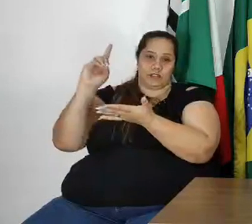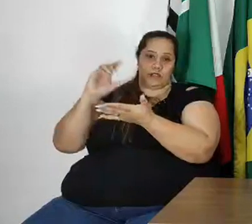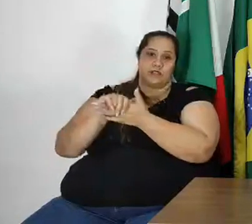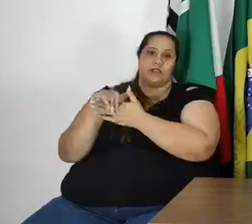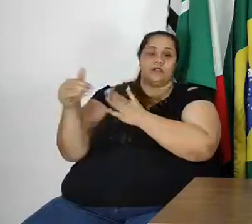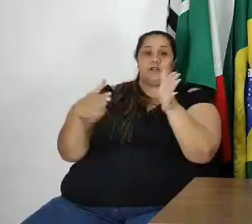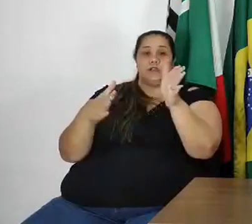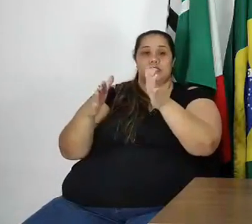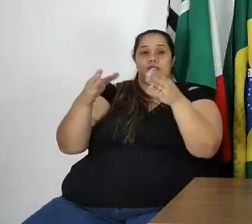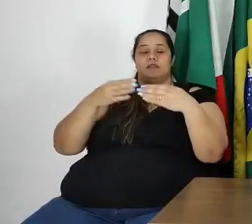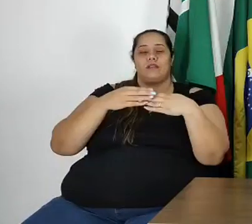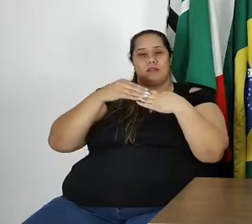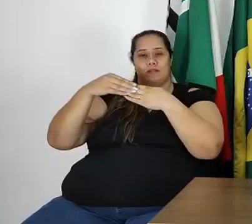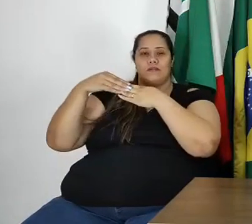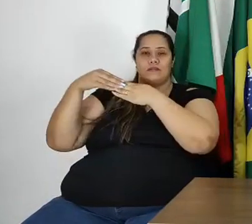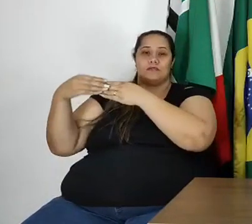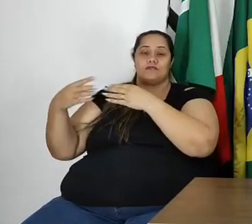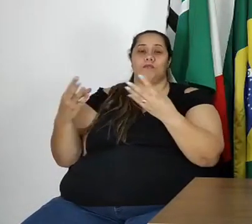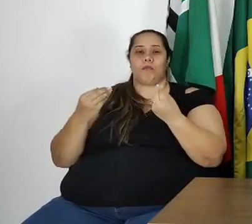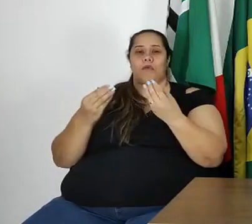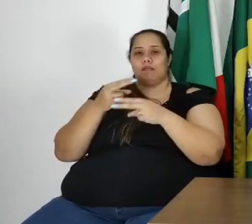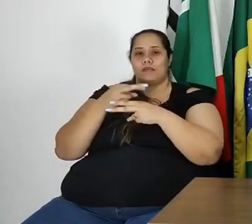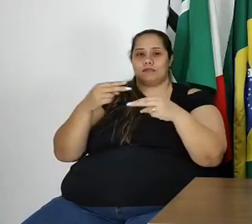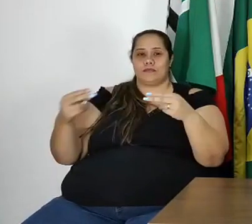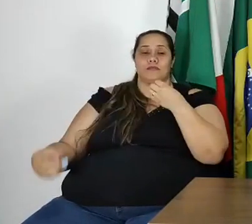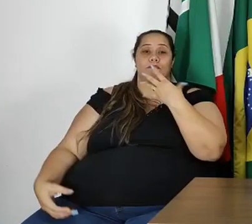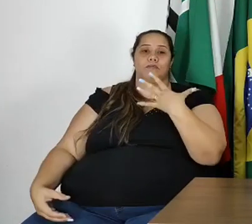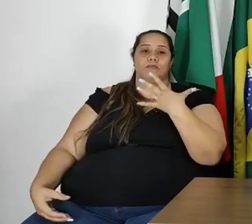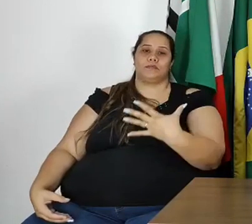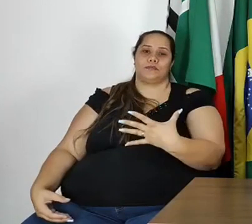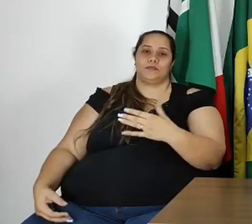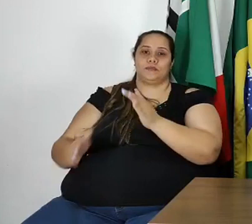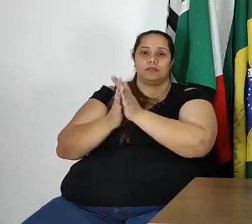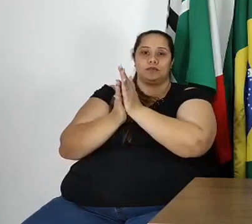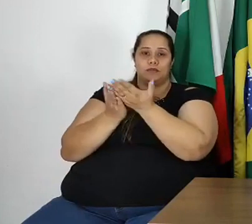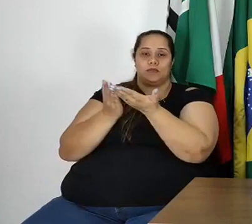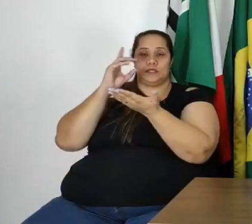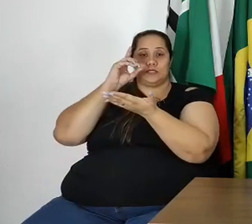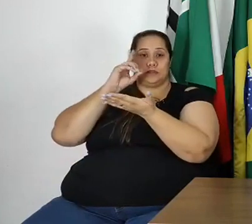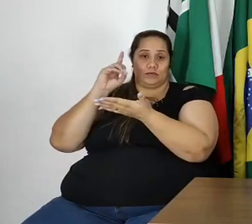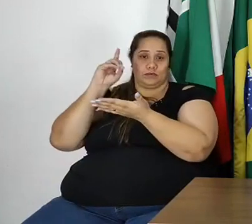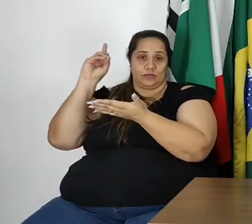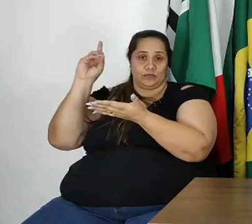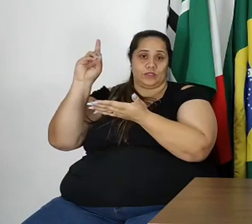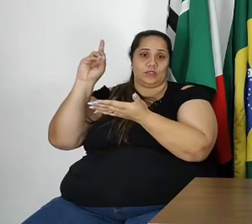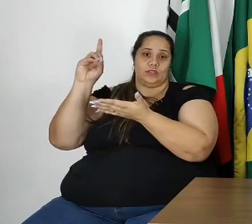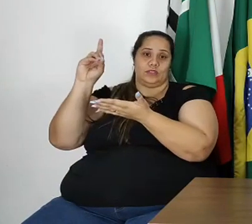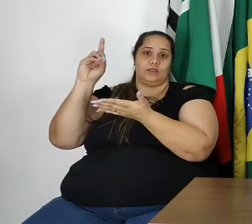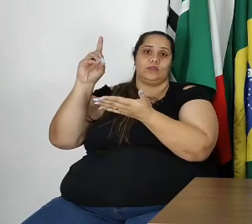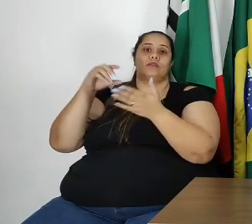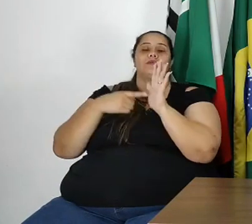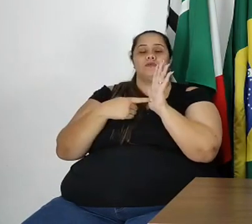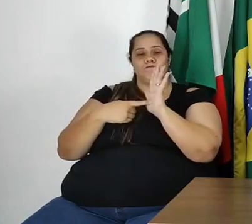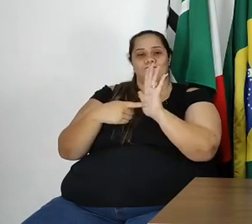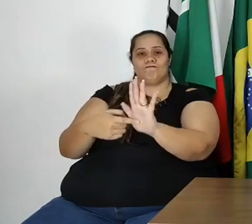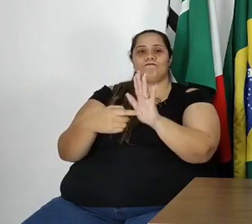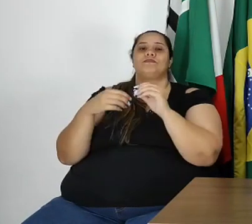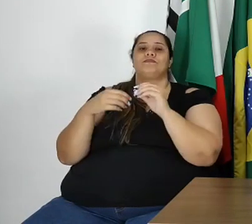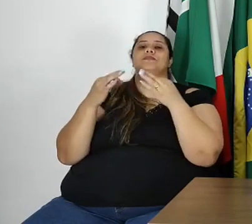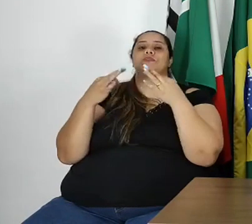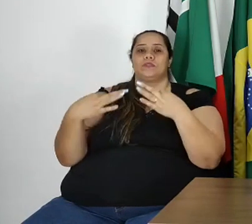guia de coisas boas. A palavra de Deus é a nossa direção. Deus